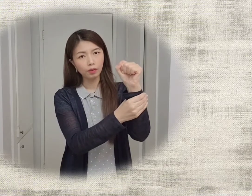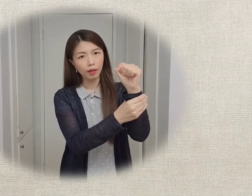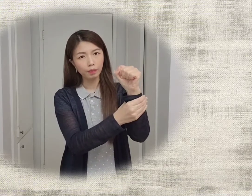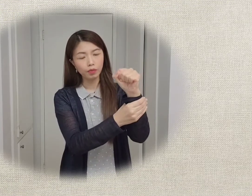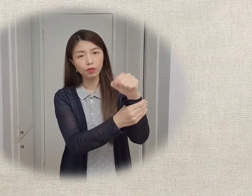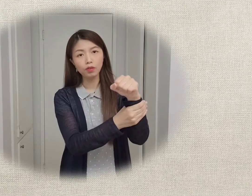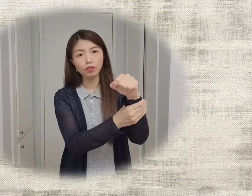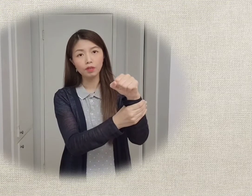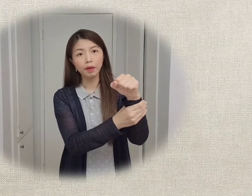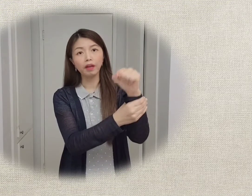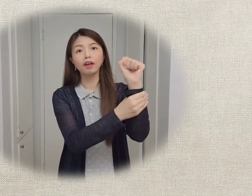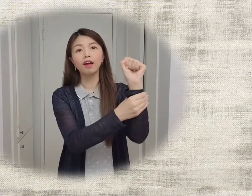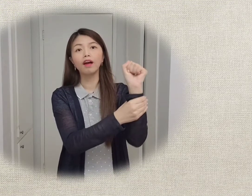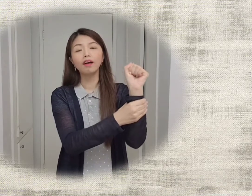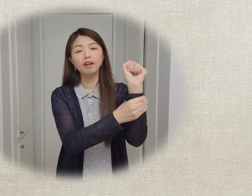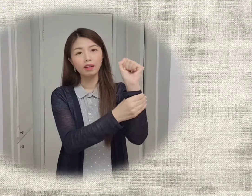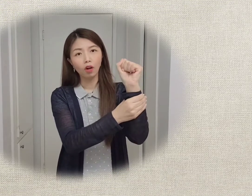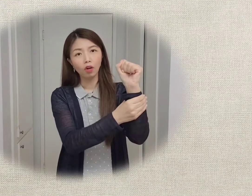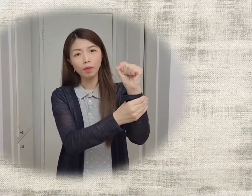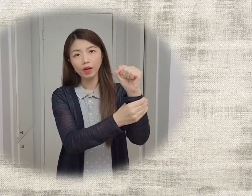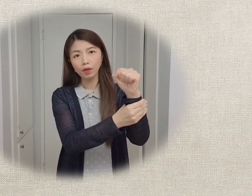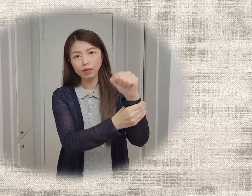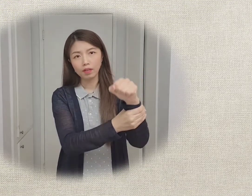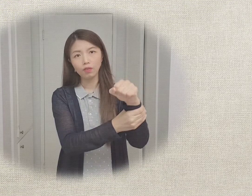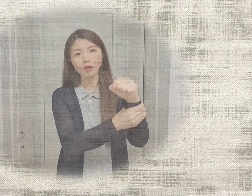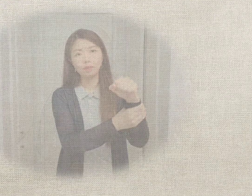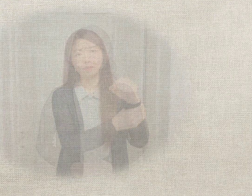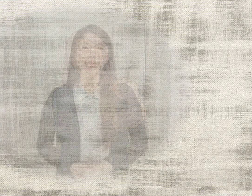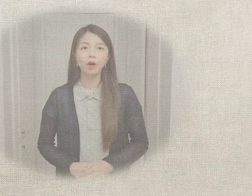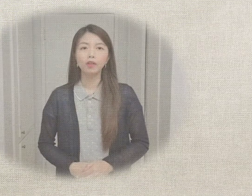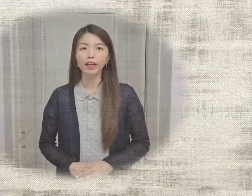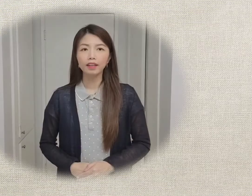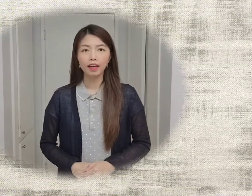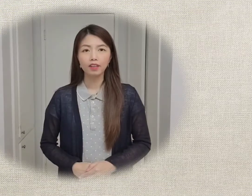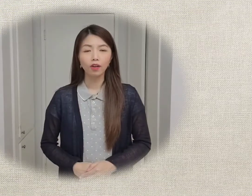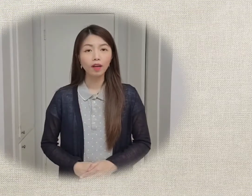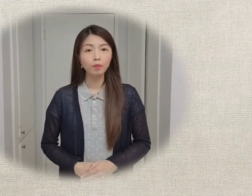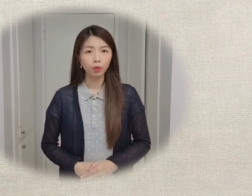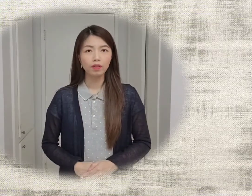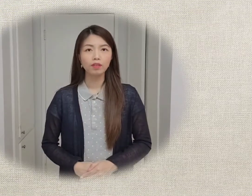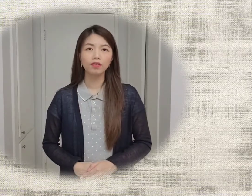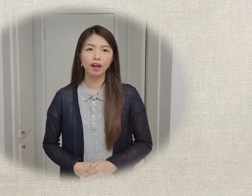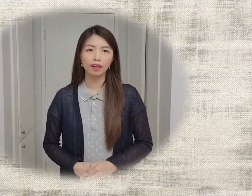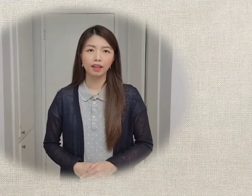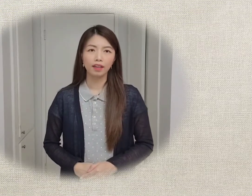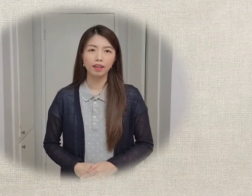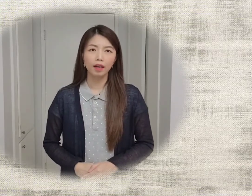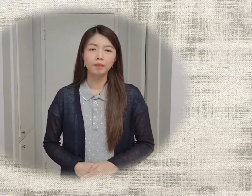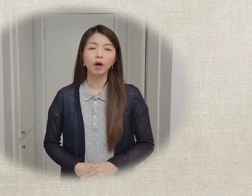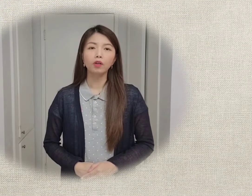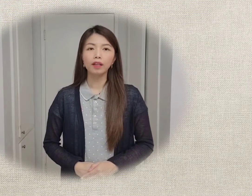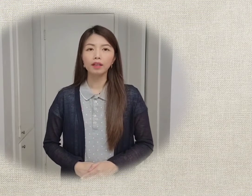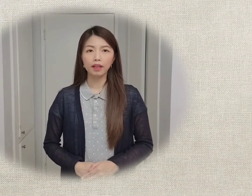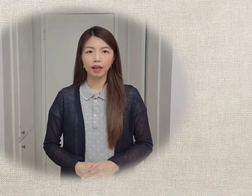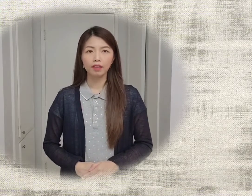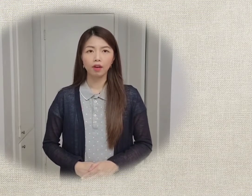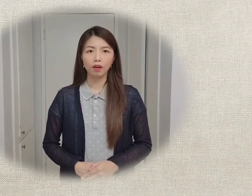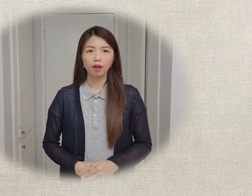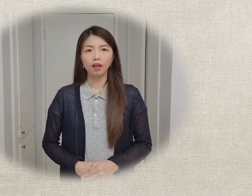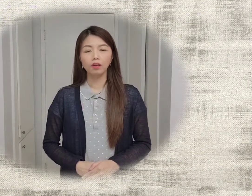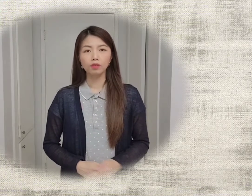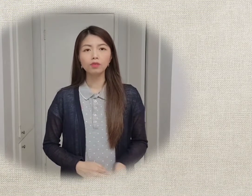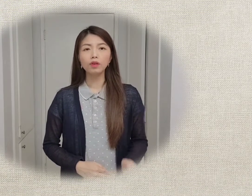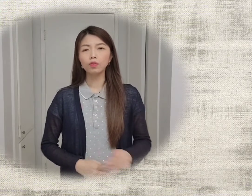그대로 앞으로 숙여주시면 열매라고 하는 뜻의 수어가 됩니다. 변하는 계절의 모든 순간이. 변하는